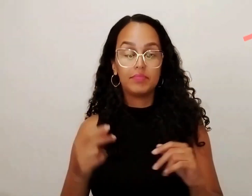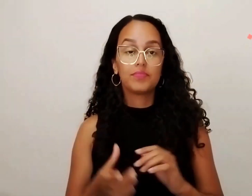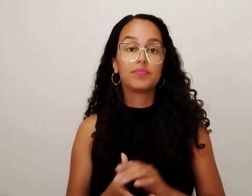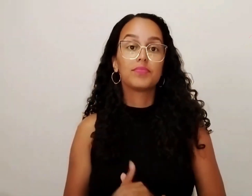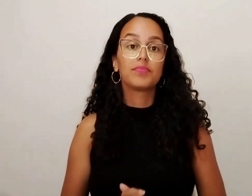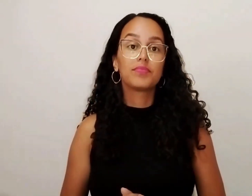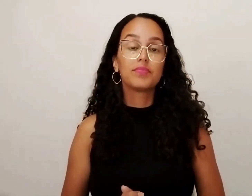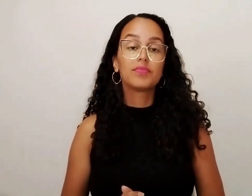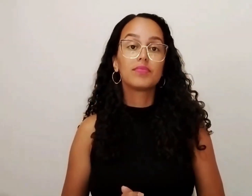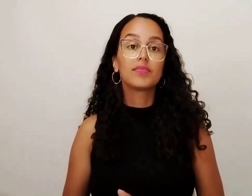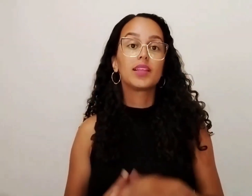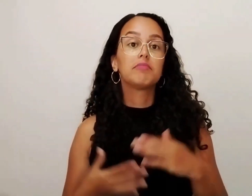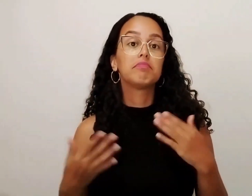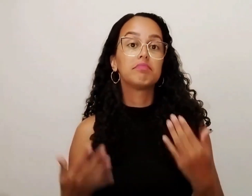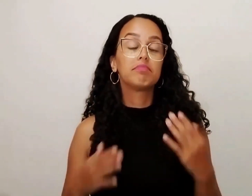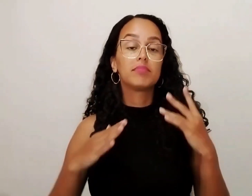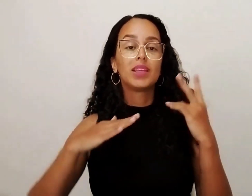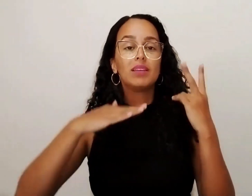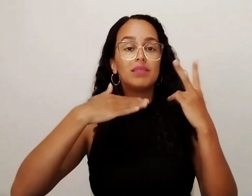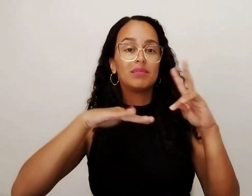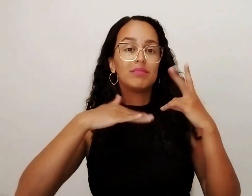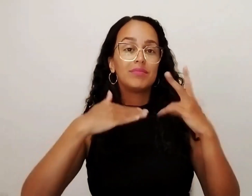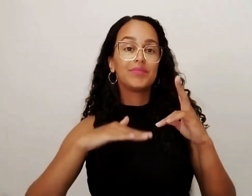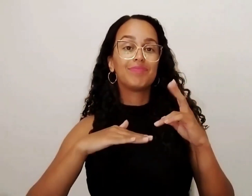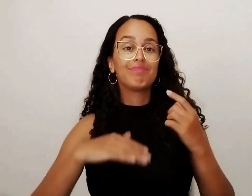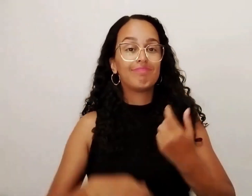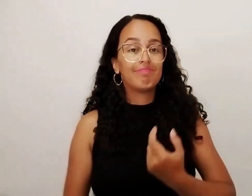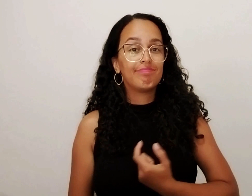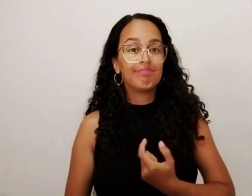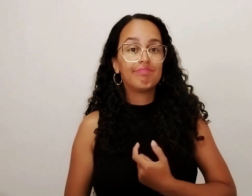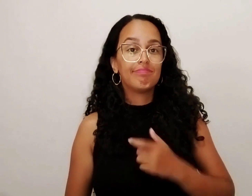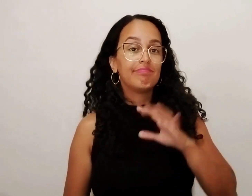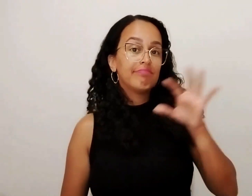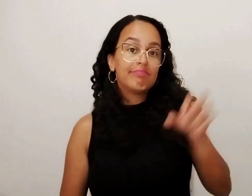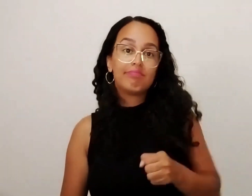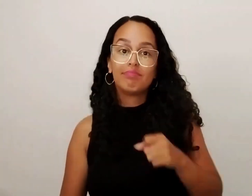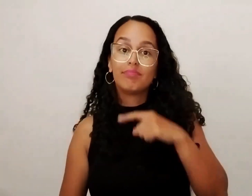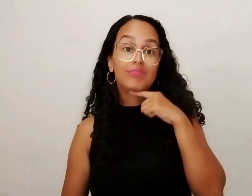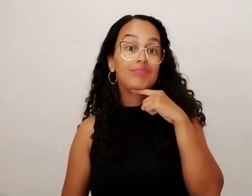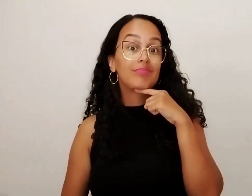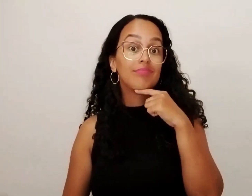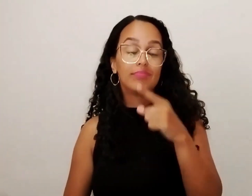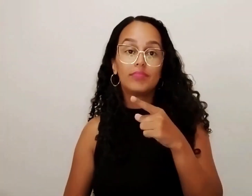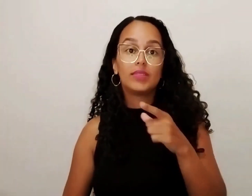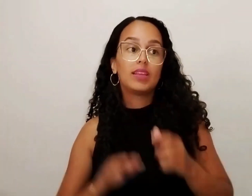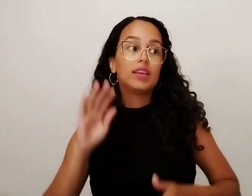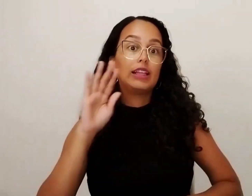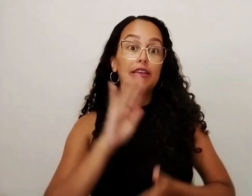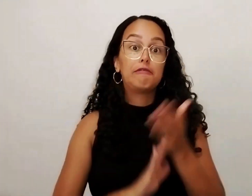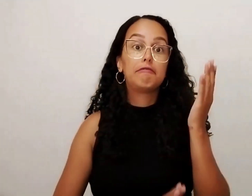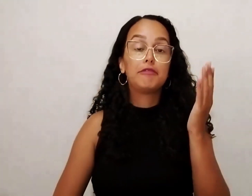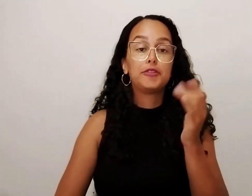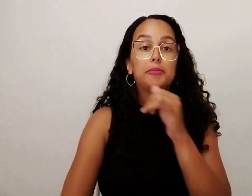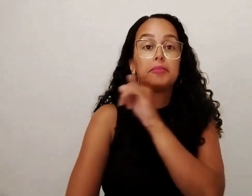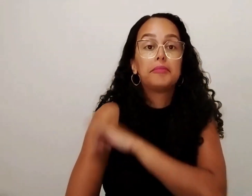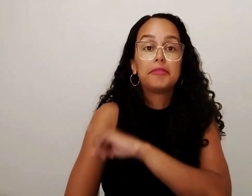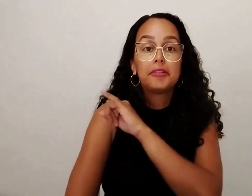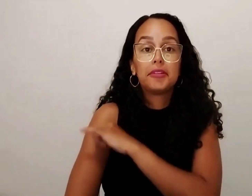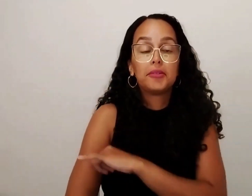macumba. Lá, Macunaíma pede para Exu maltratar o